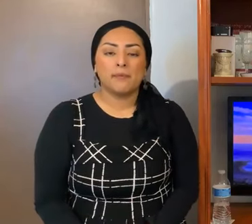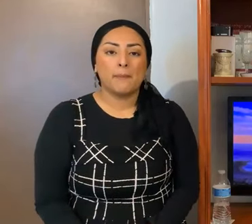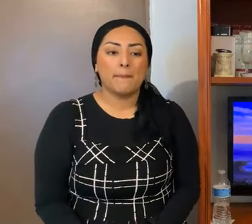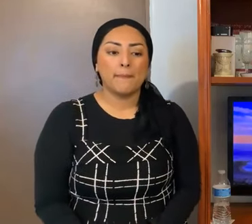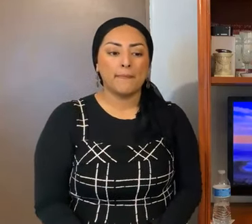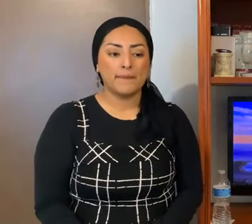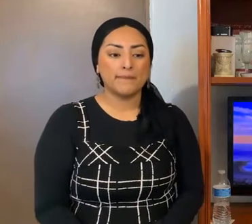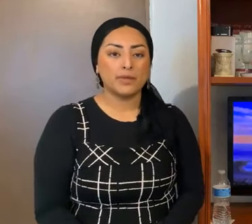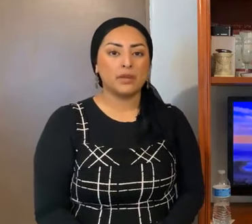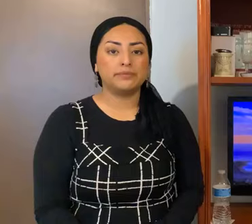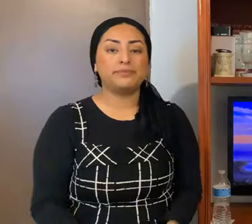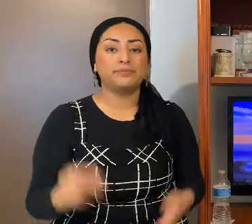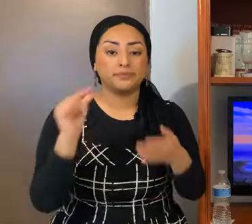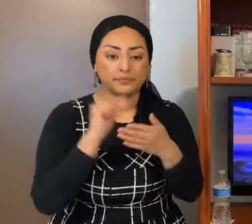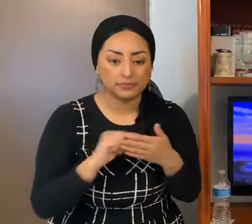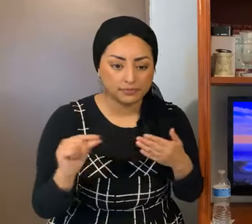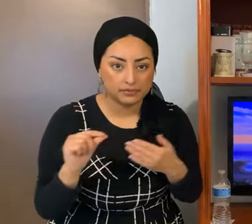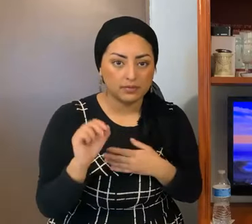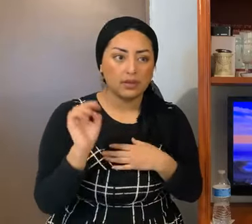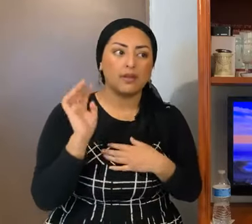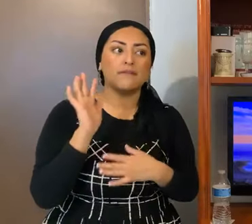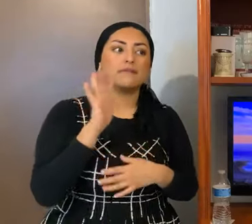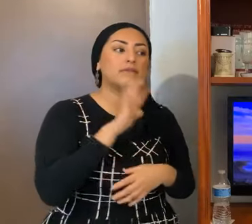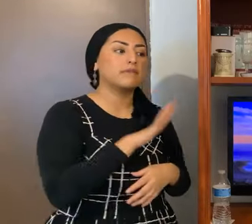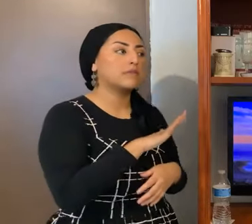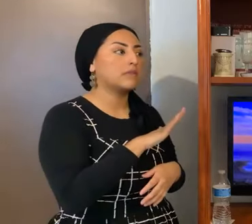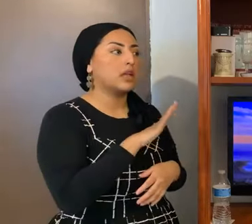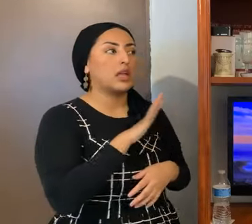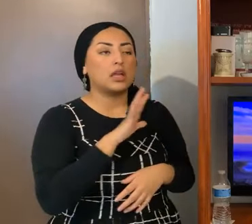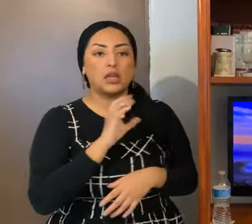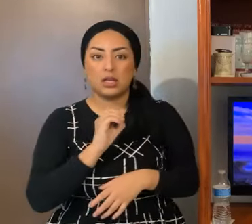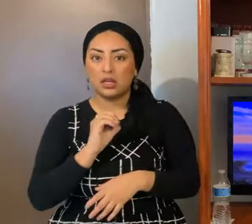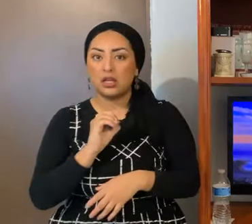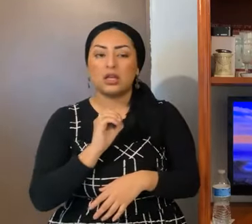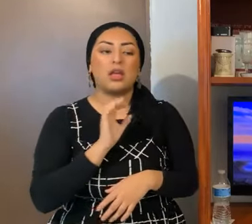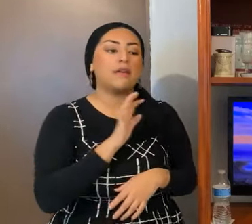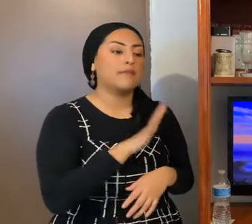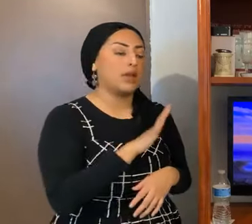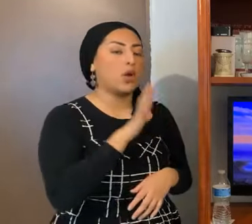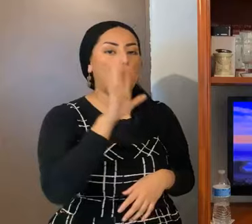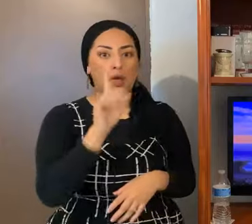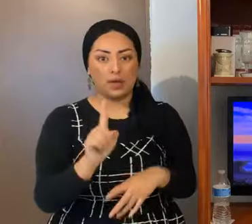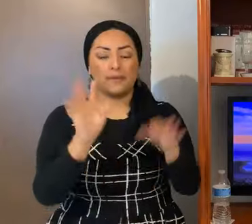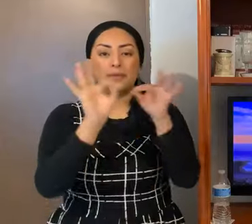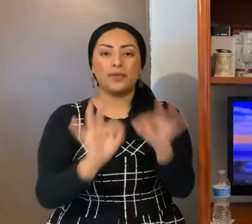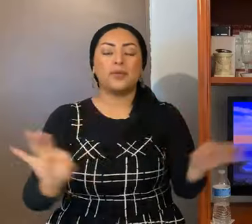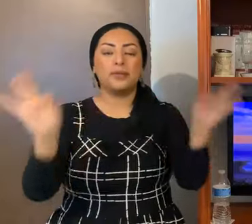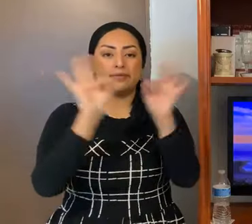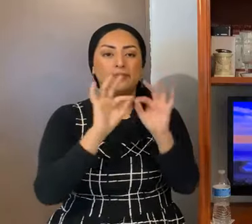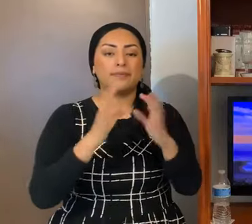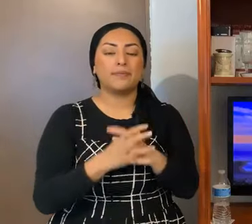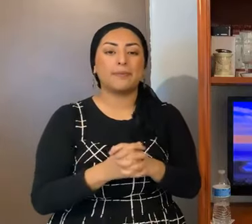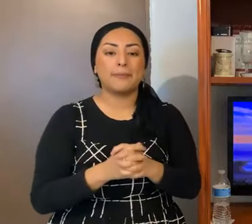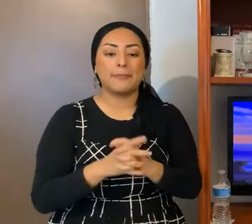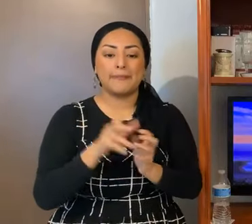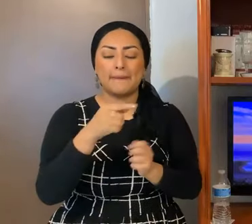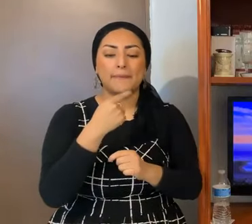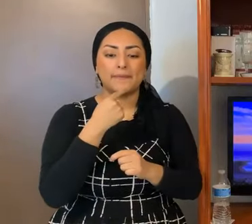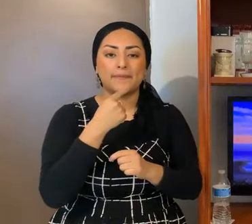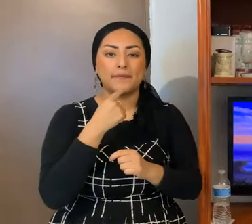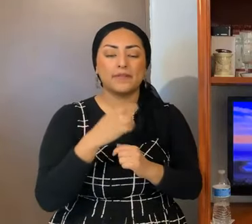Mateo 27, versos 50 y 51. Esto es muy importante.